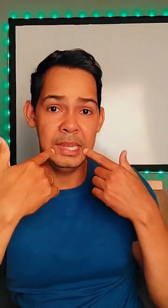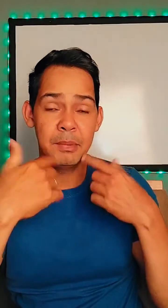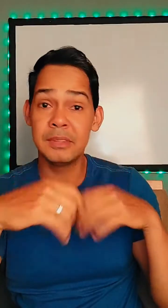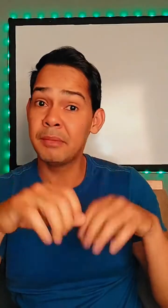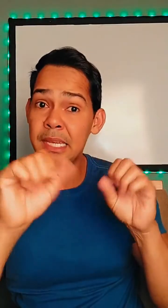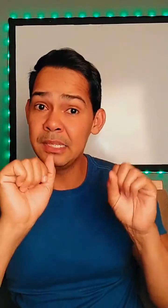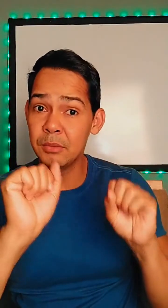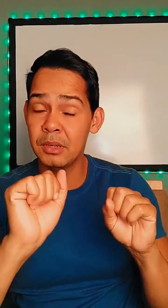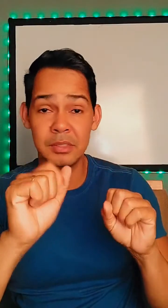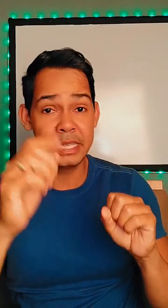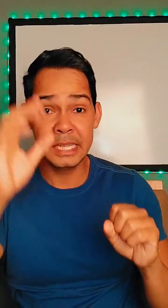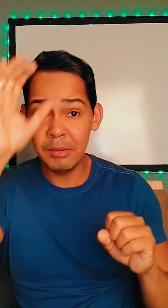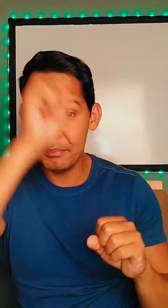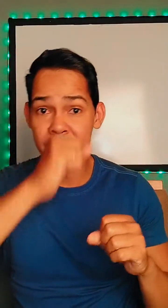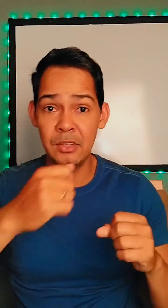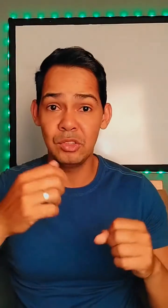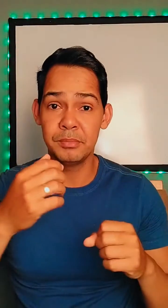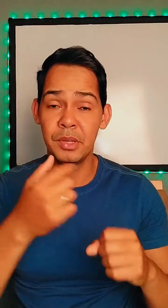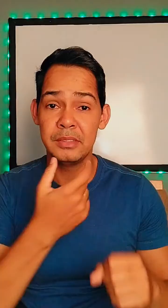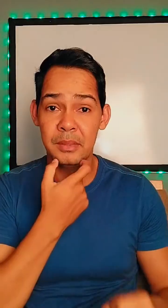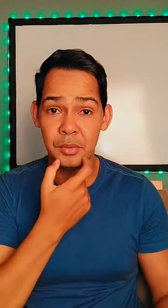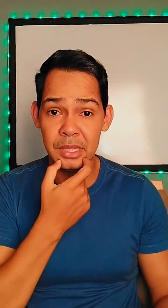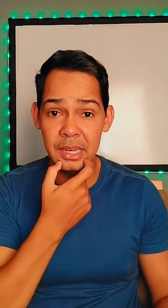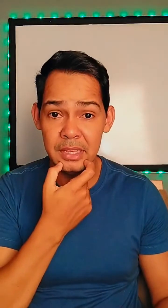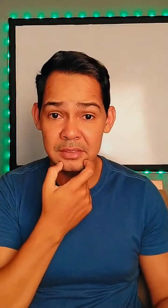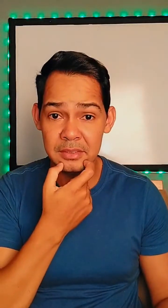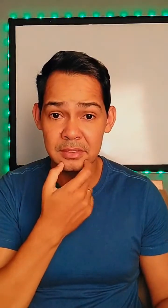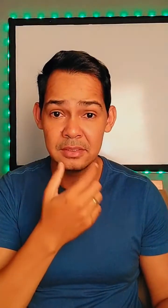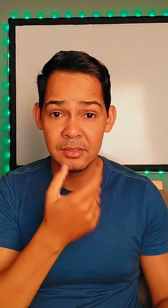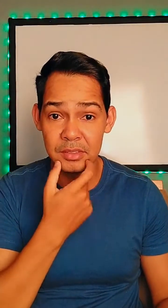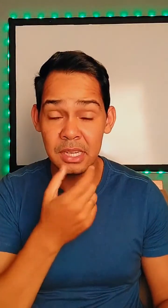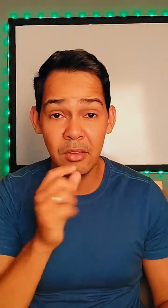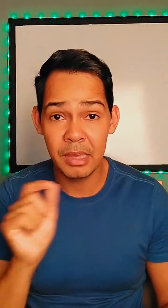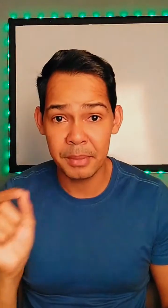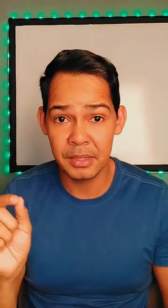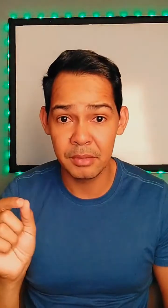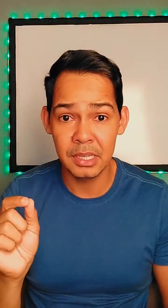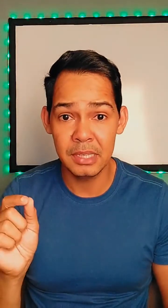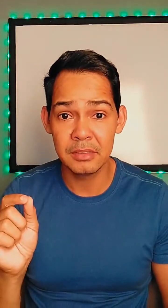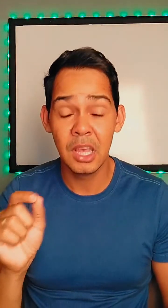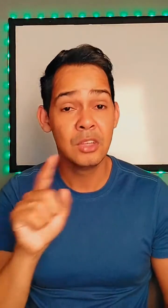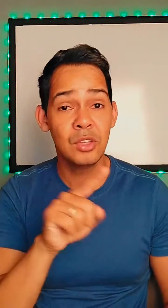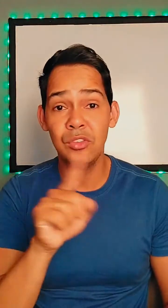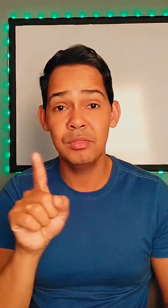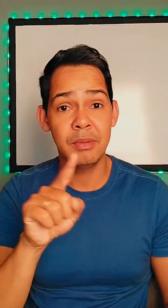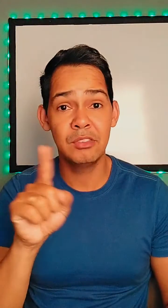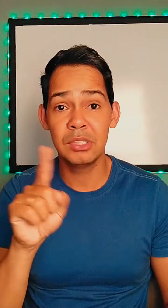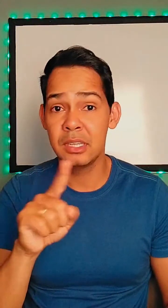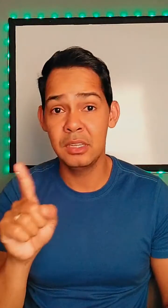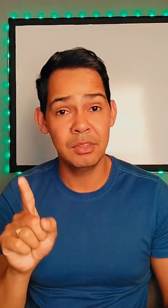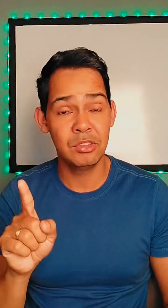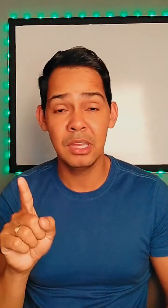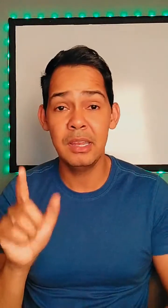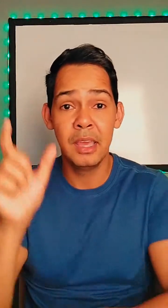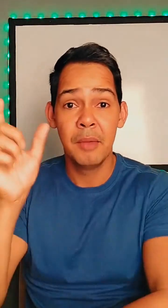é uma língua. Você não aprende, por exemplo, o inglês. Você não vai aprender o inglês só de ver uma dica aqui e uma dica ali. Por exemplo,